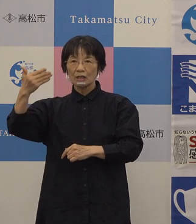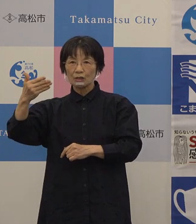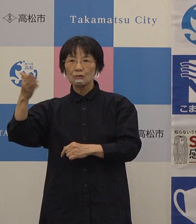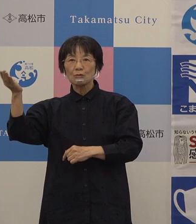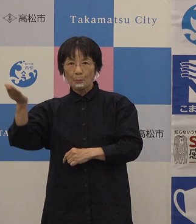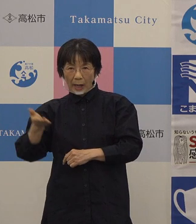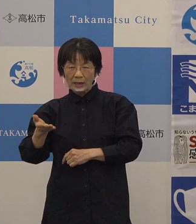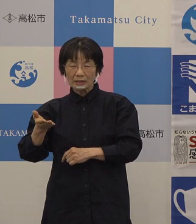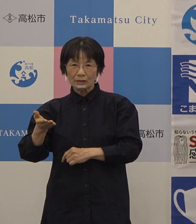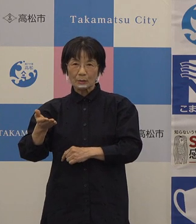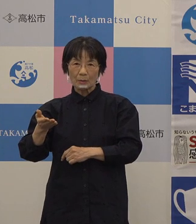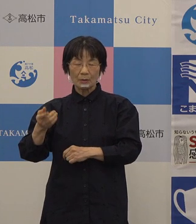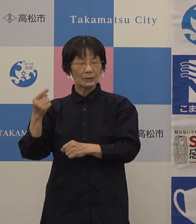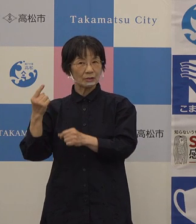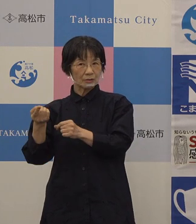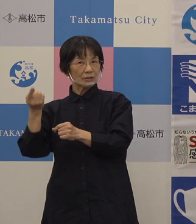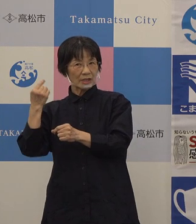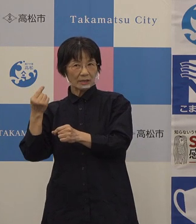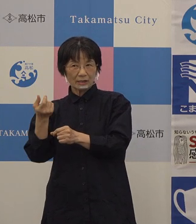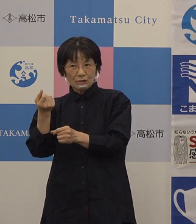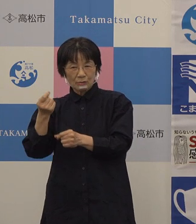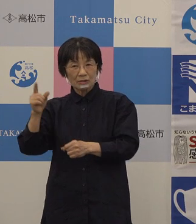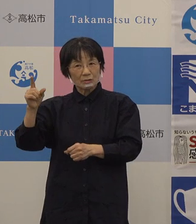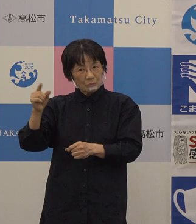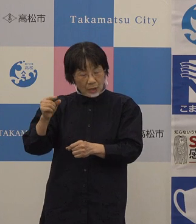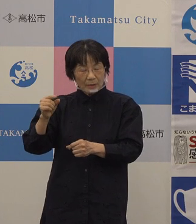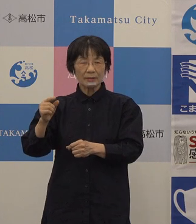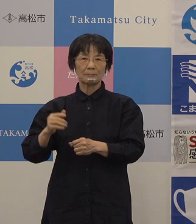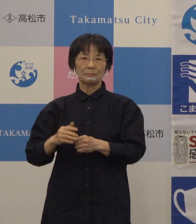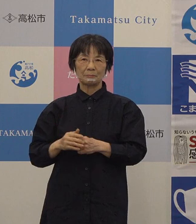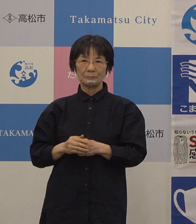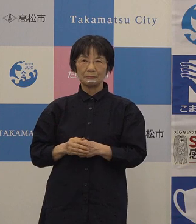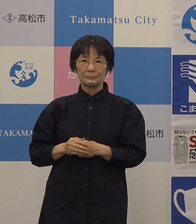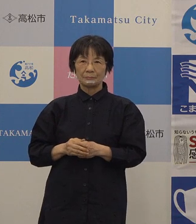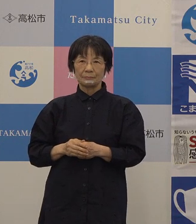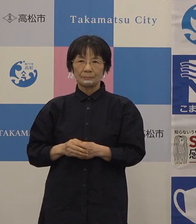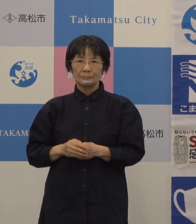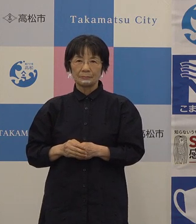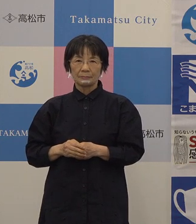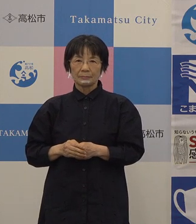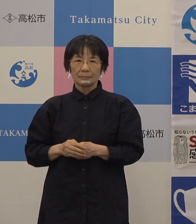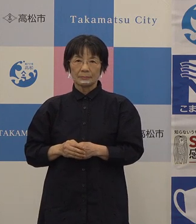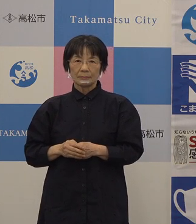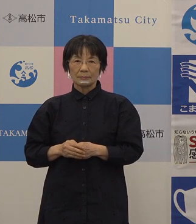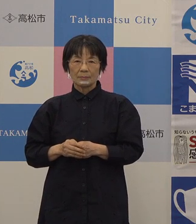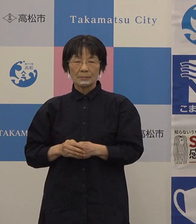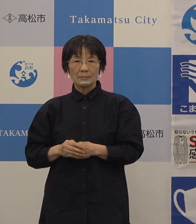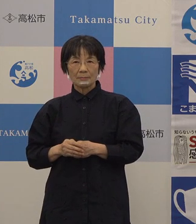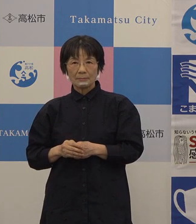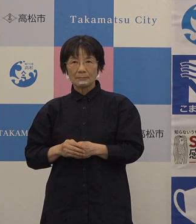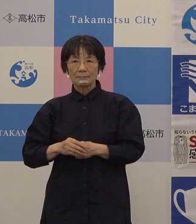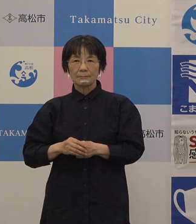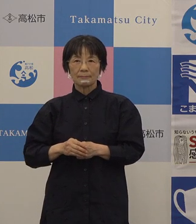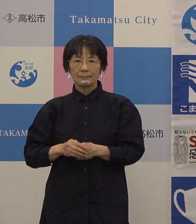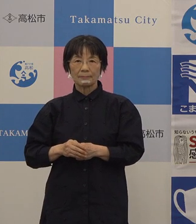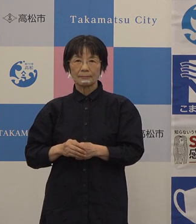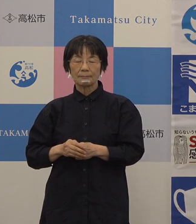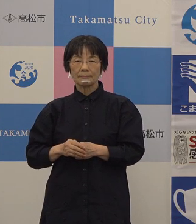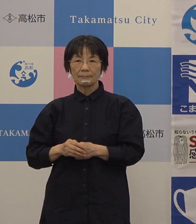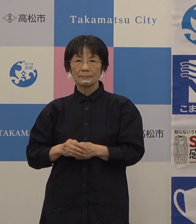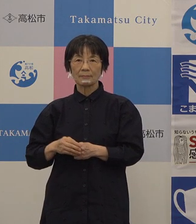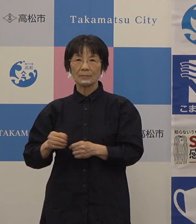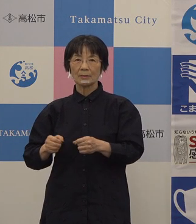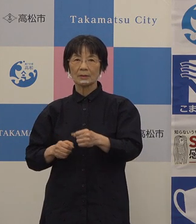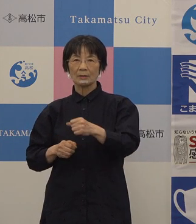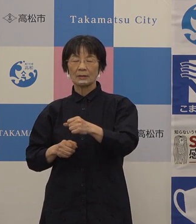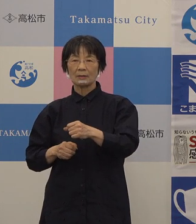33.9% となっております。これが過去で一番低い状況になっています。残念でございますが、後でいろいろ説明しますけど、ちょうど1